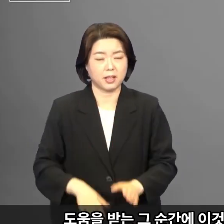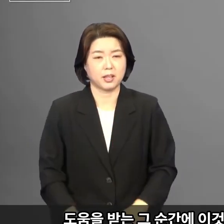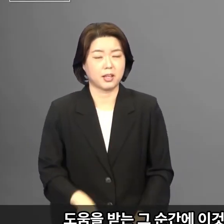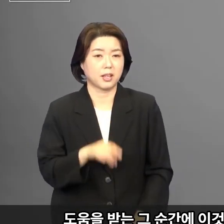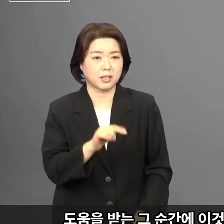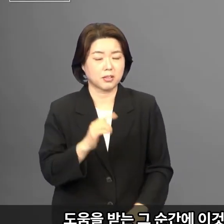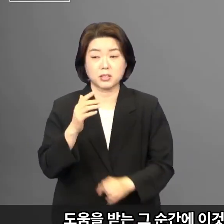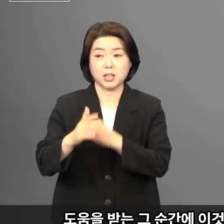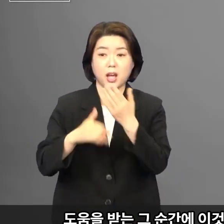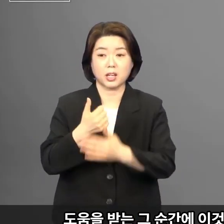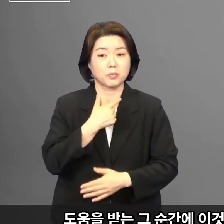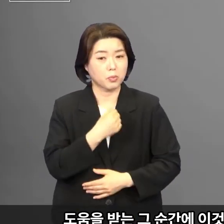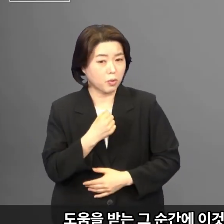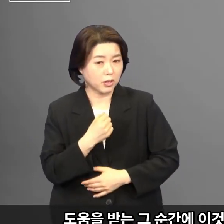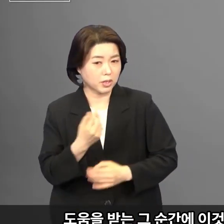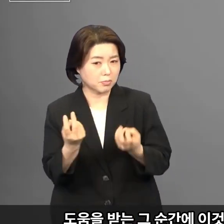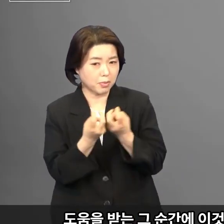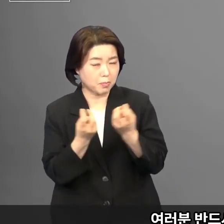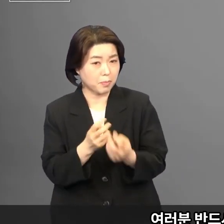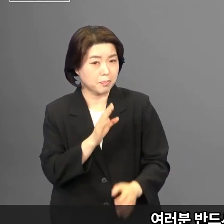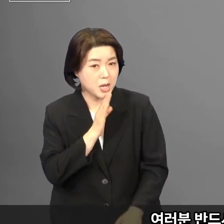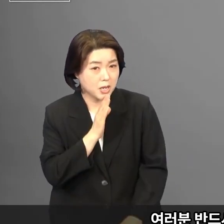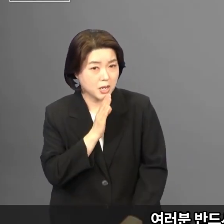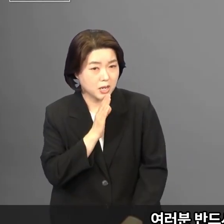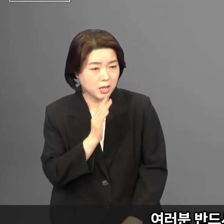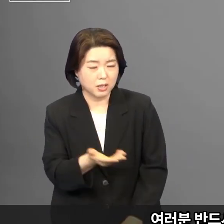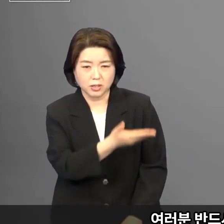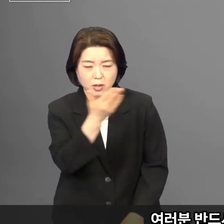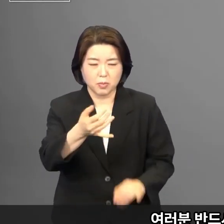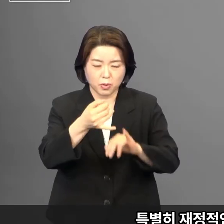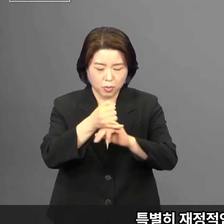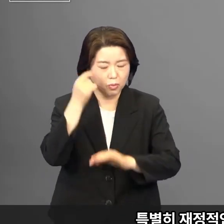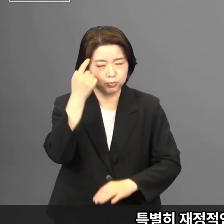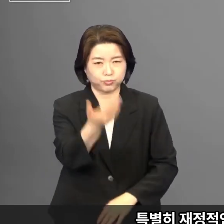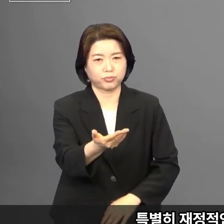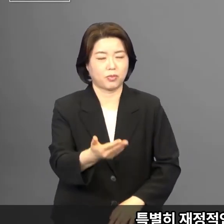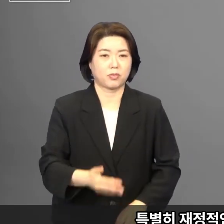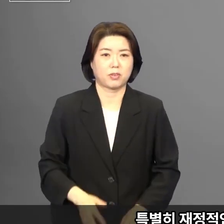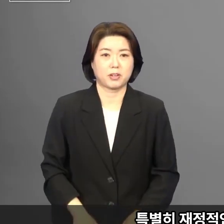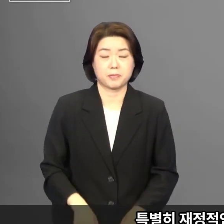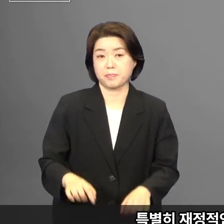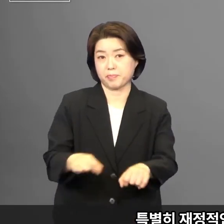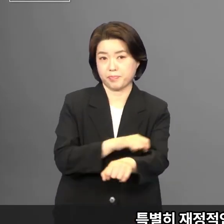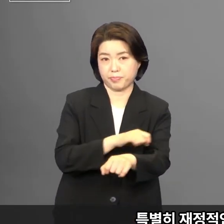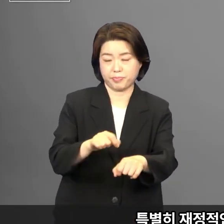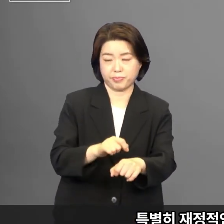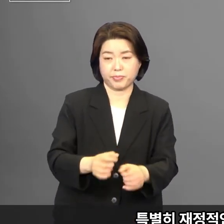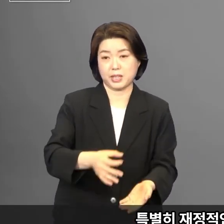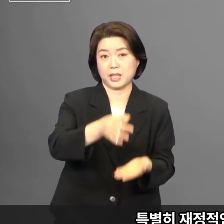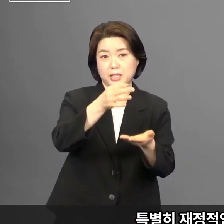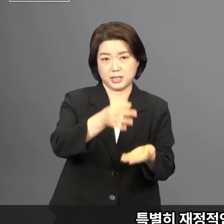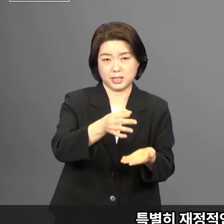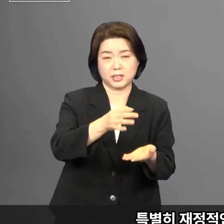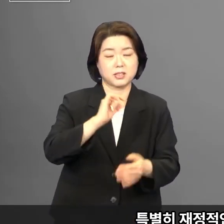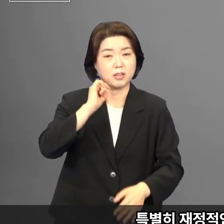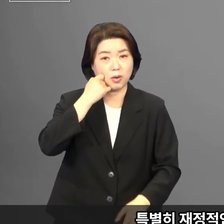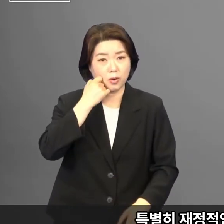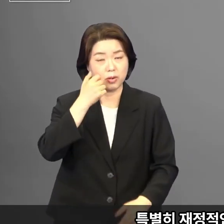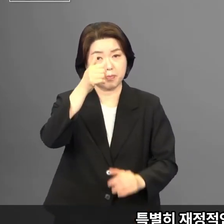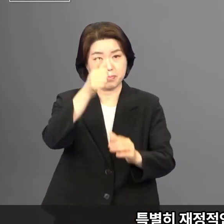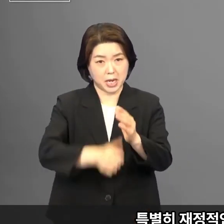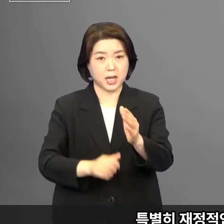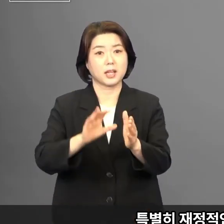이것이 하나님이 원하시는 방법인가를 여러분 반드시 물으셔야 됩니다. 특별히 재정적인 어려움에 빠질